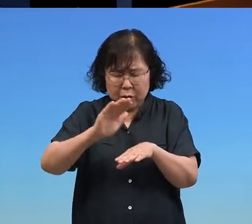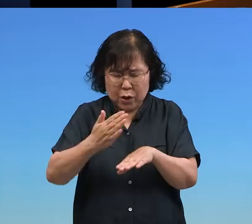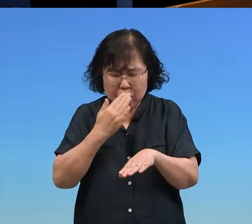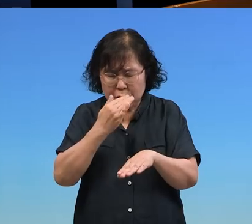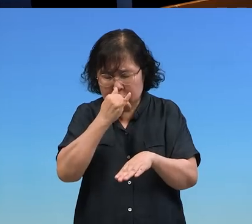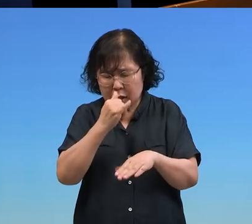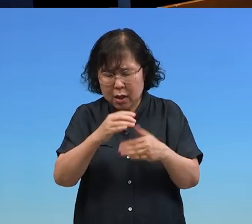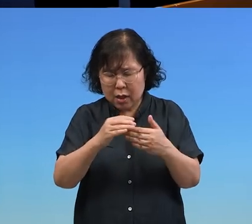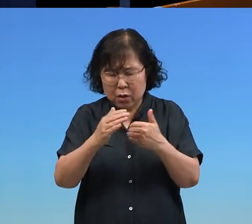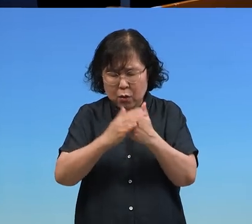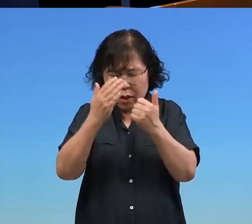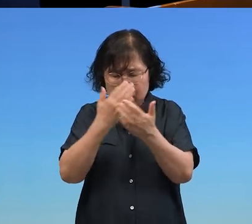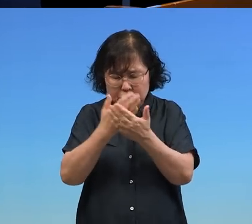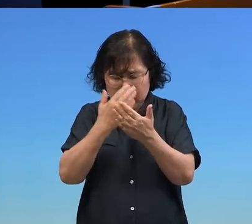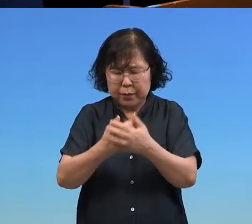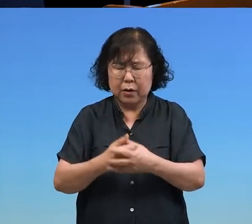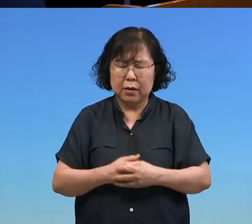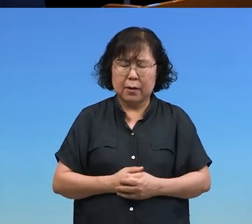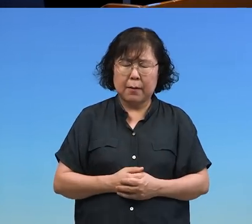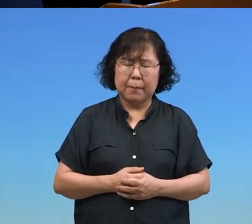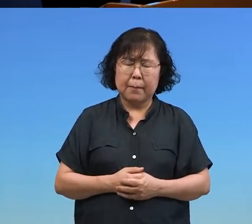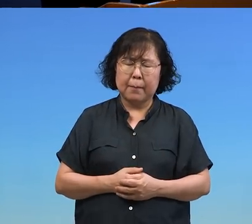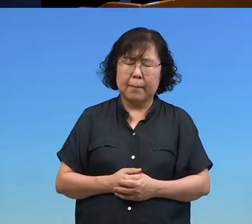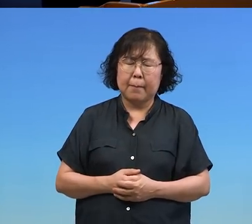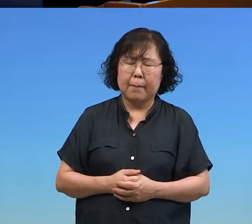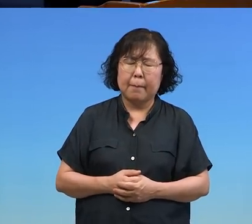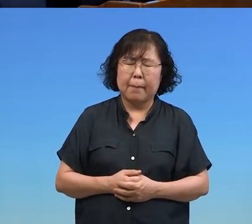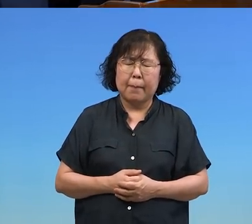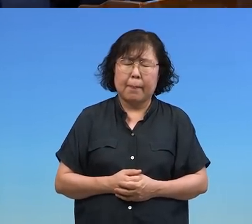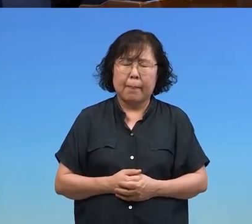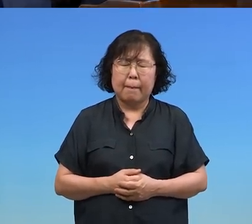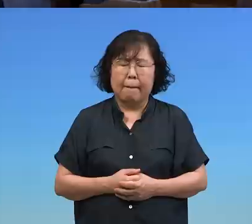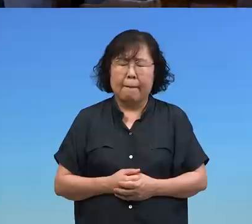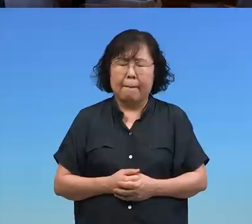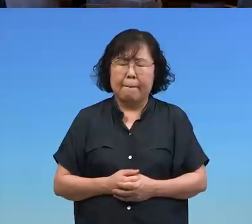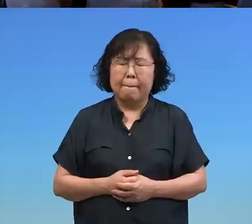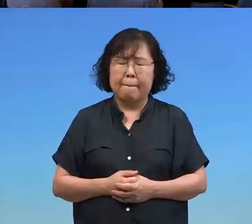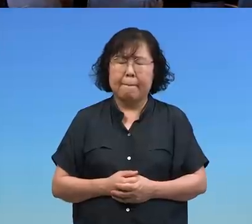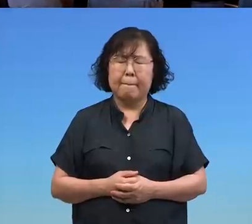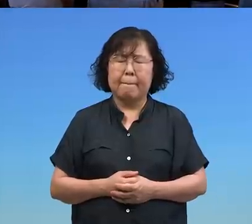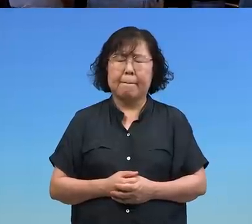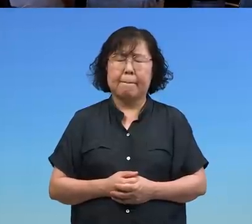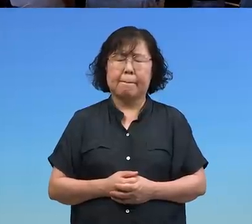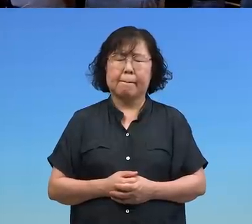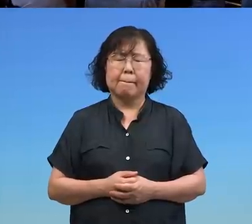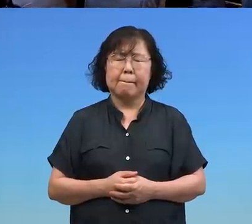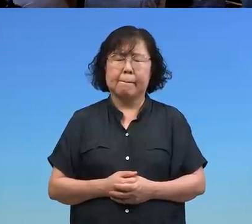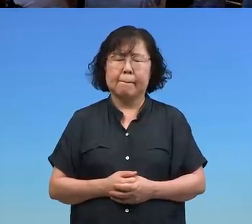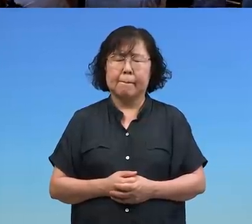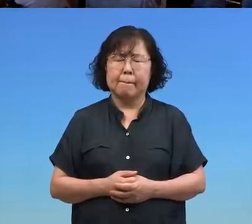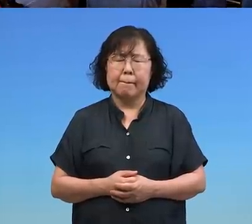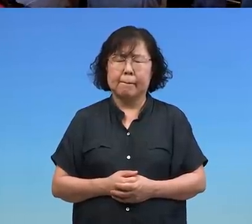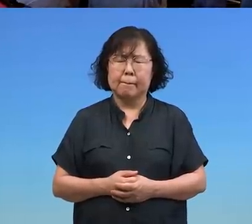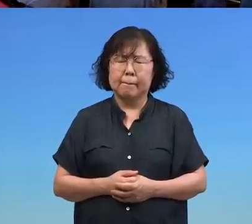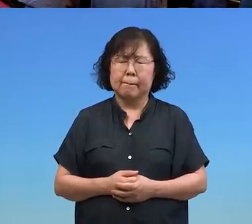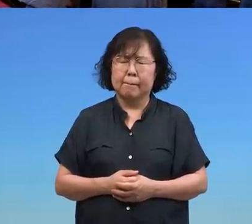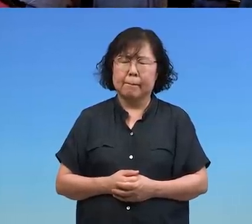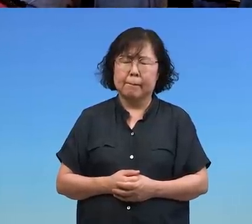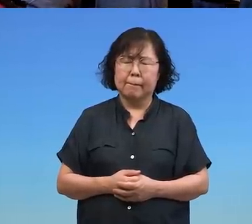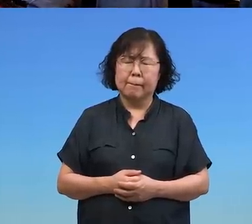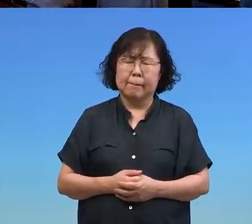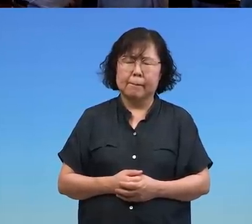교수 그라불신 어디 그라불신 교수 그라불신 사랑해 주시옵소서 어디